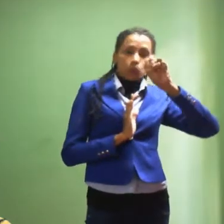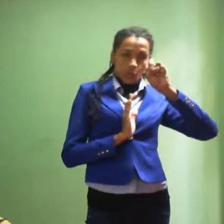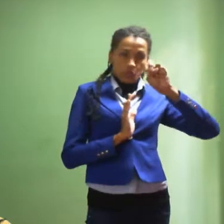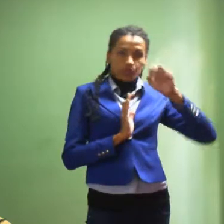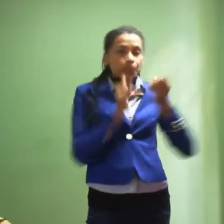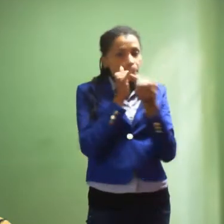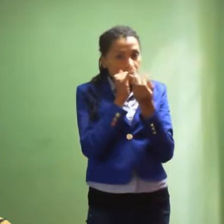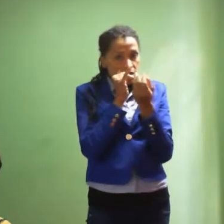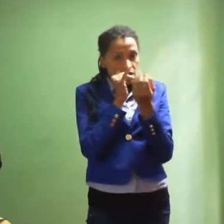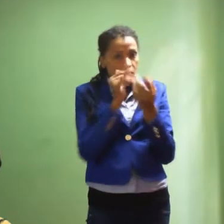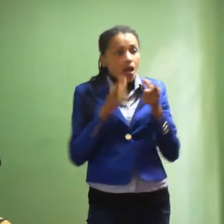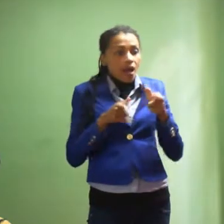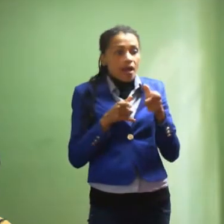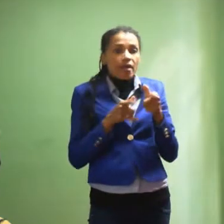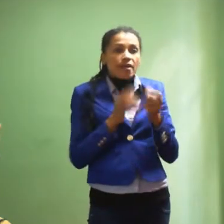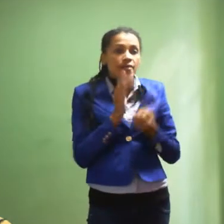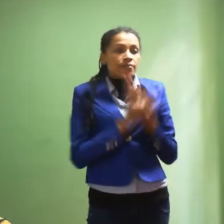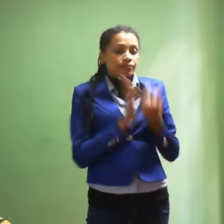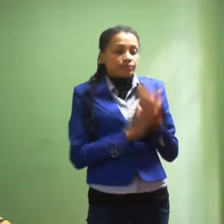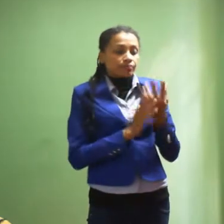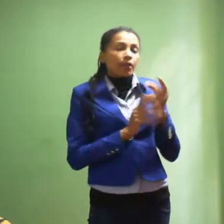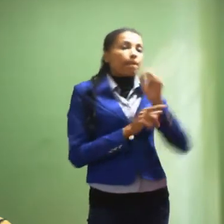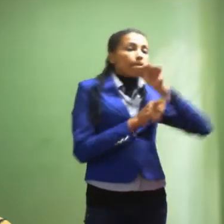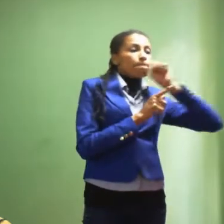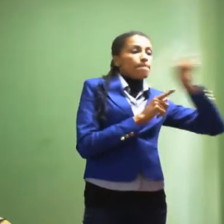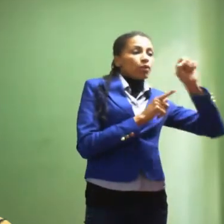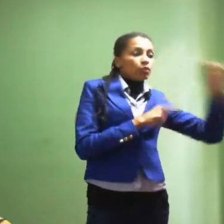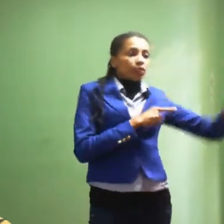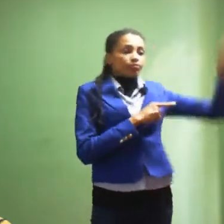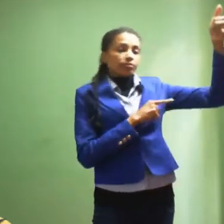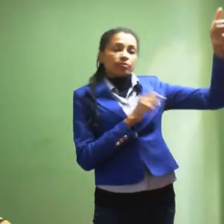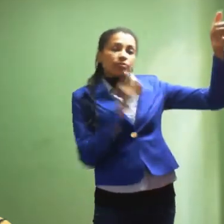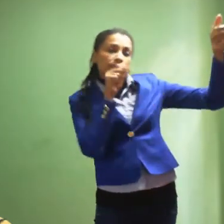anteriormente, donde se van a generar unas preguntas de primer orden y segundo orden,